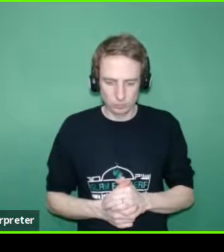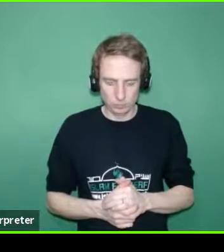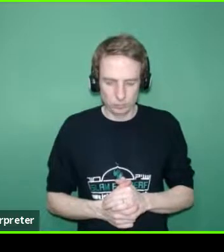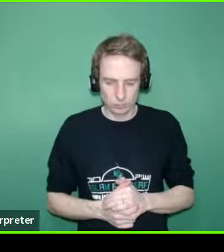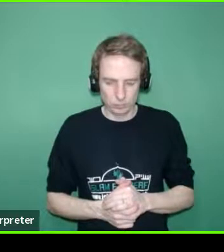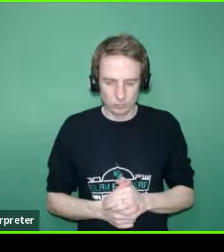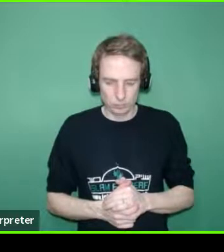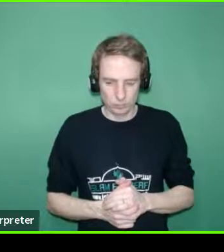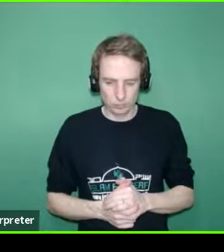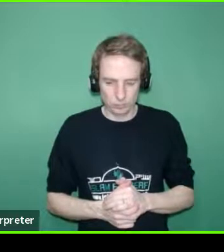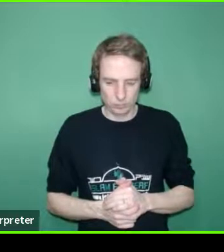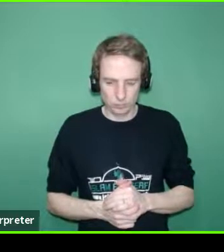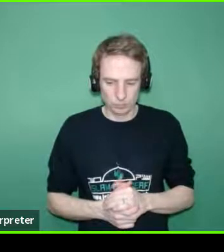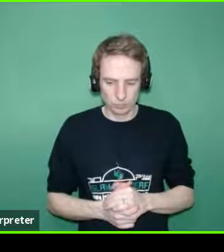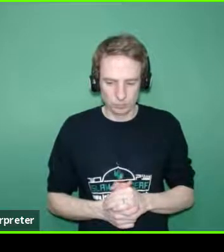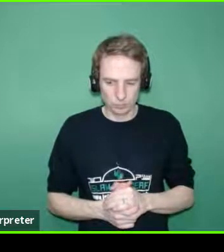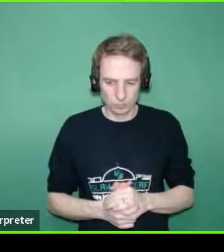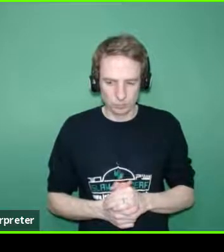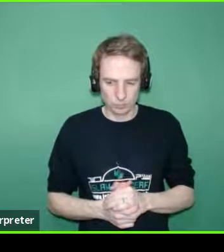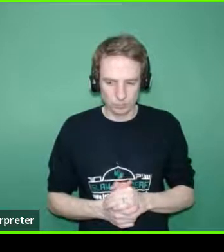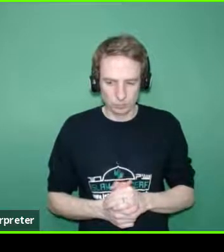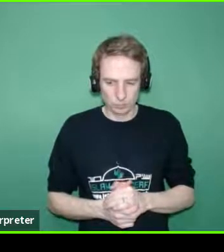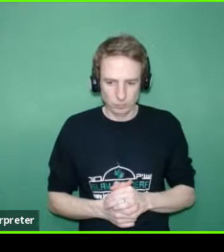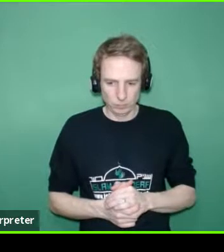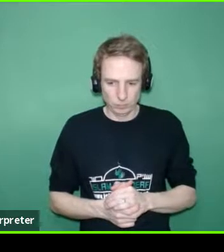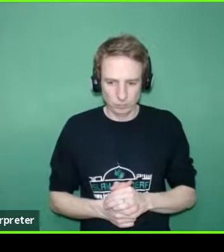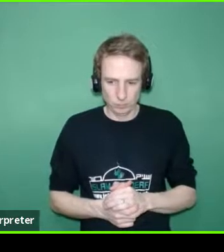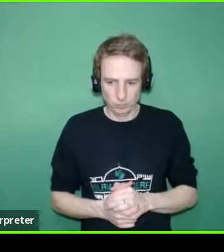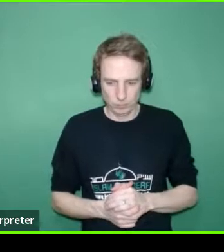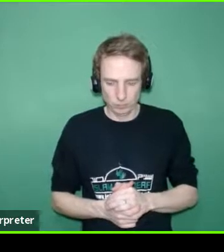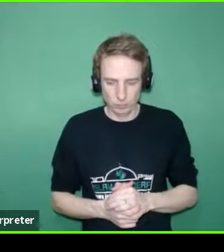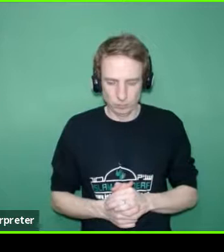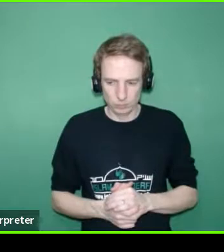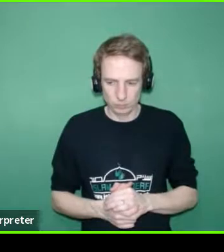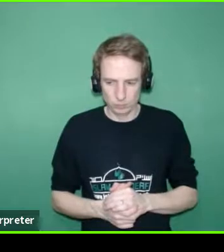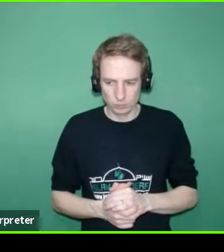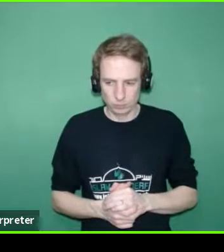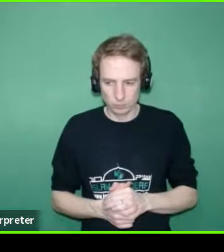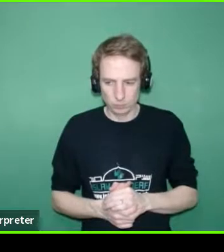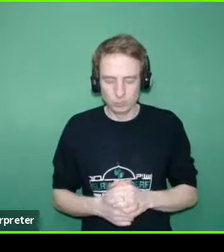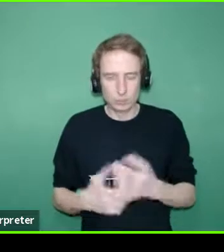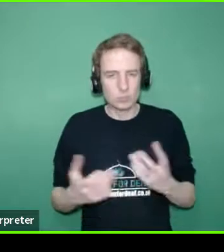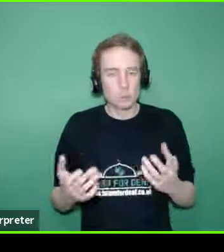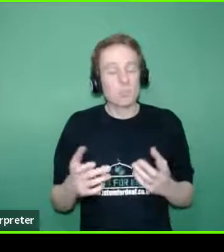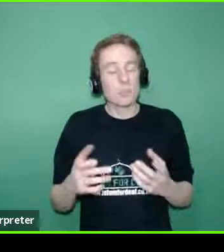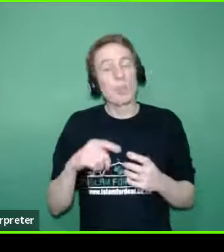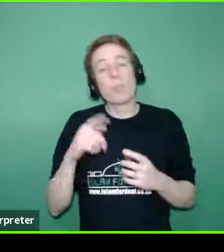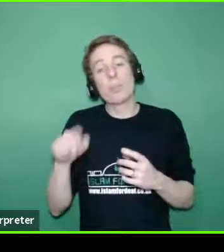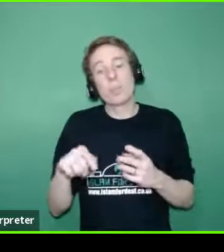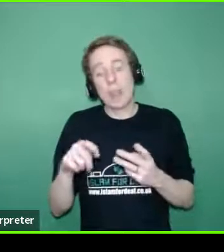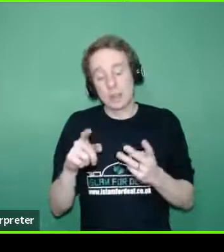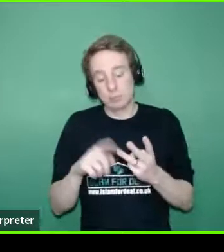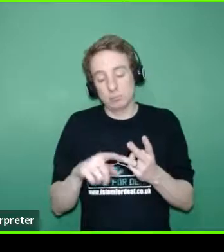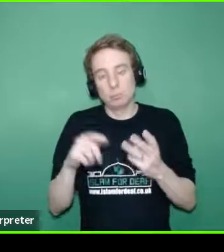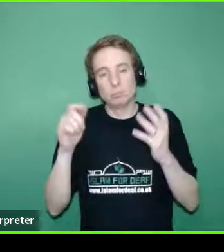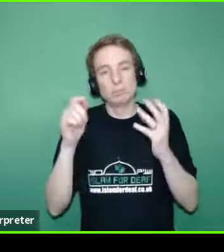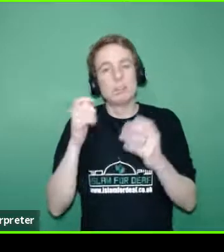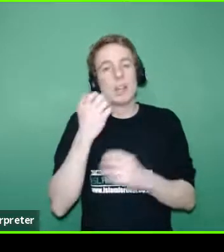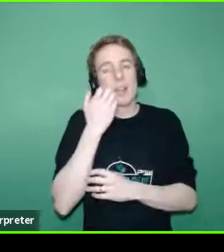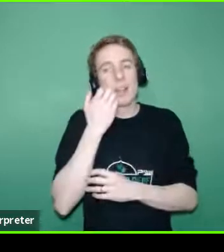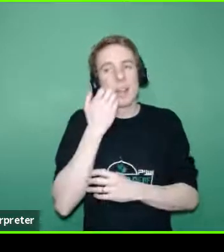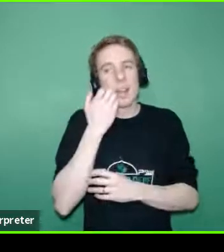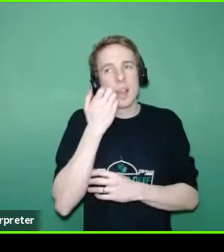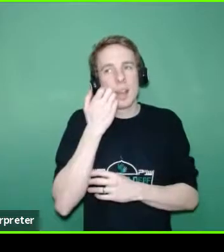في كل ركعة. And then they pray a prayer in every